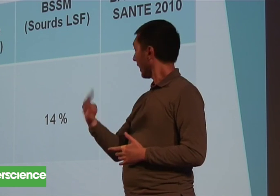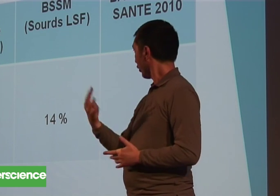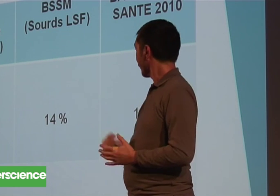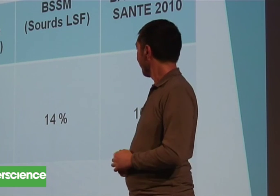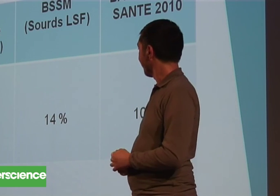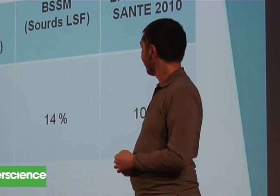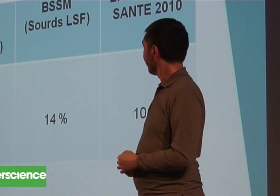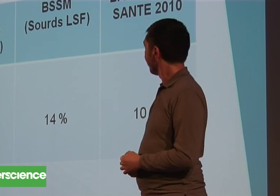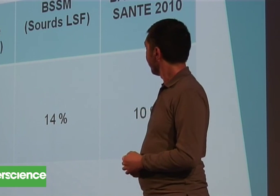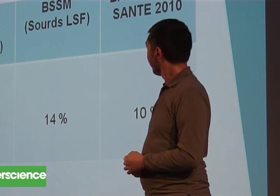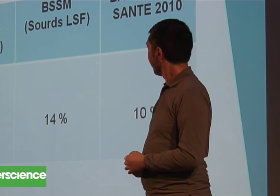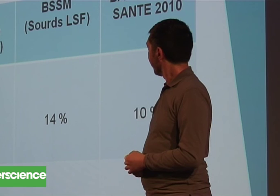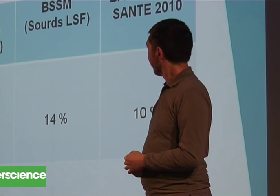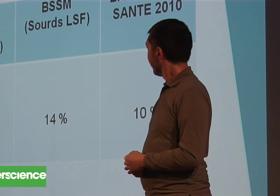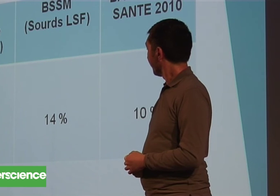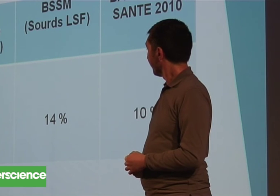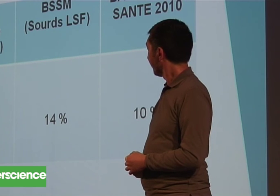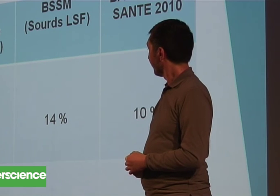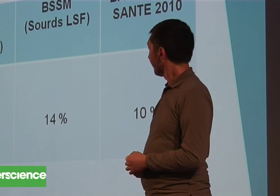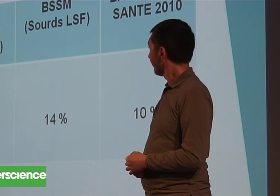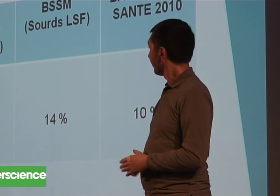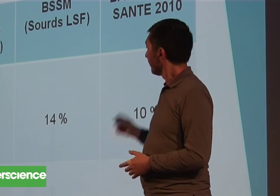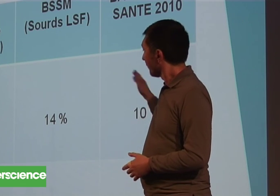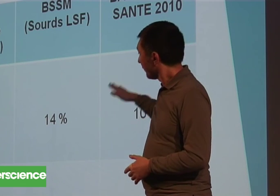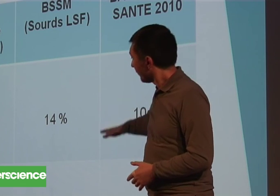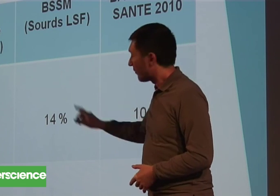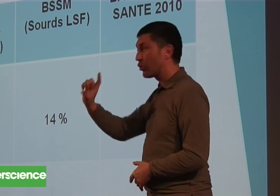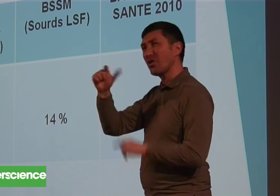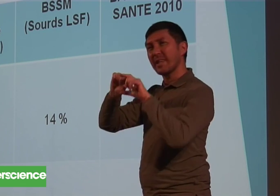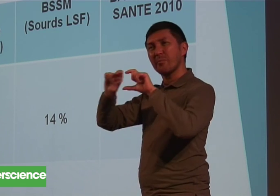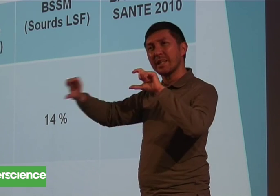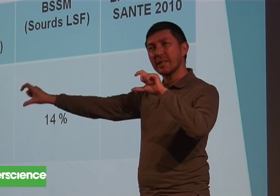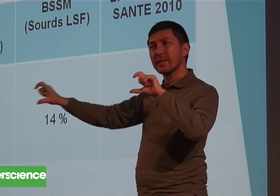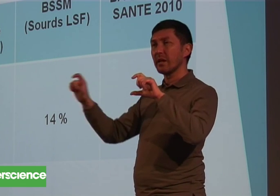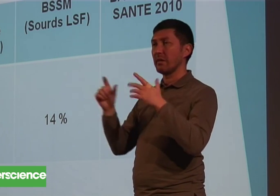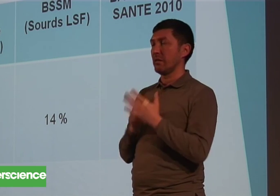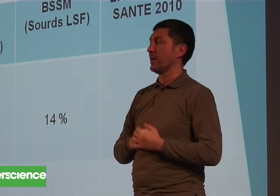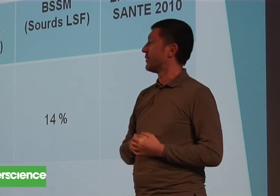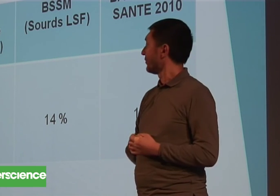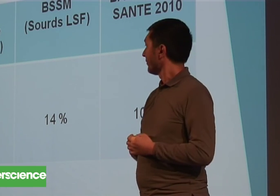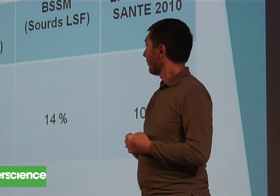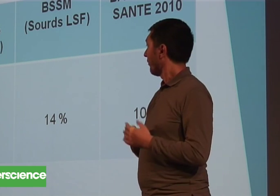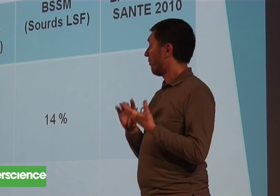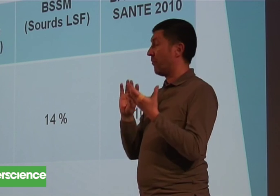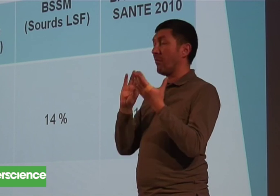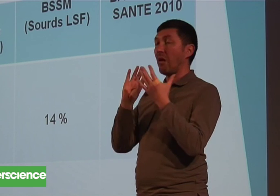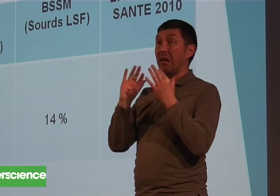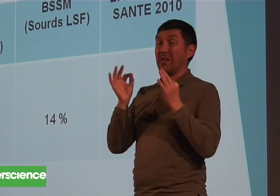Alors, si on regarde maintenant un indicateur qu'on a appelé la détresse psychologique, on se rend compte que presque une personne sur deux, enfin un petit peu